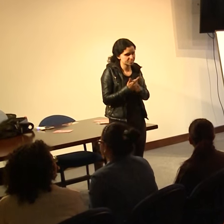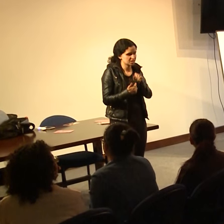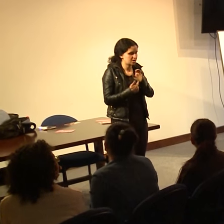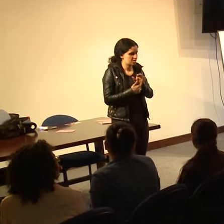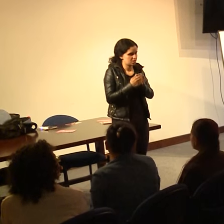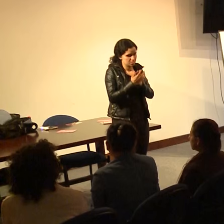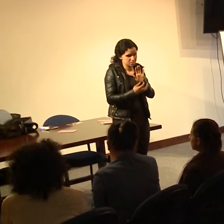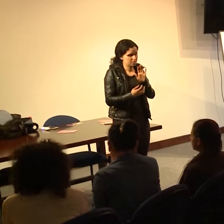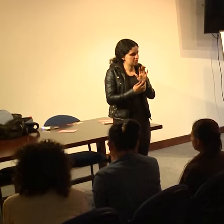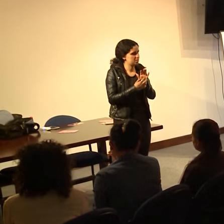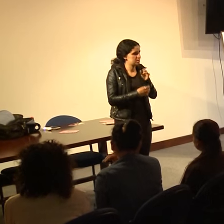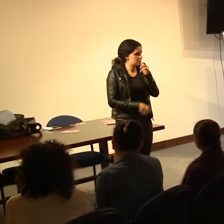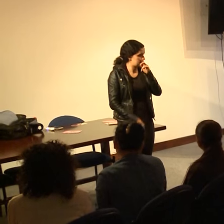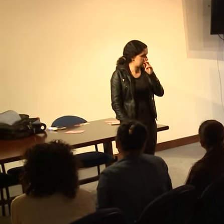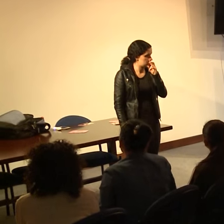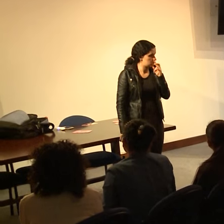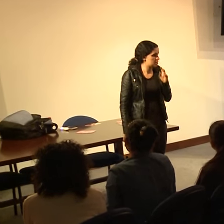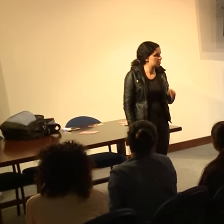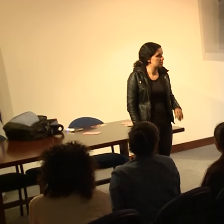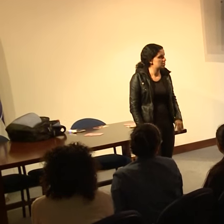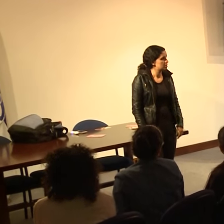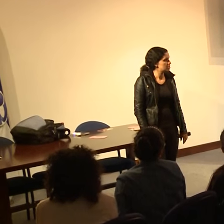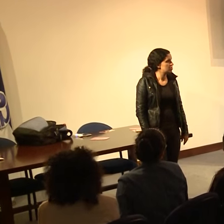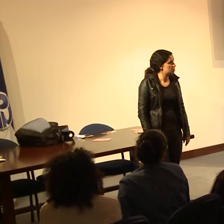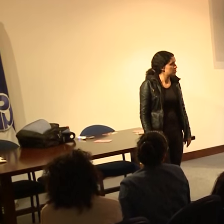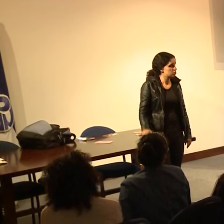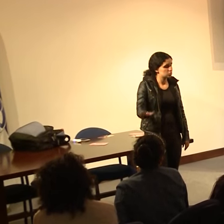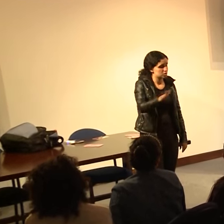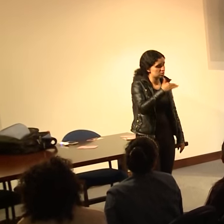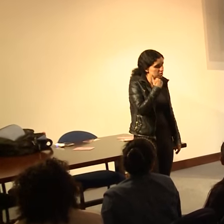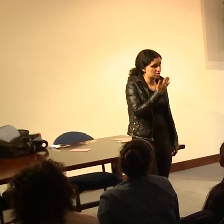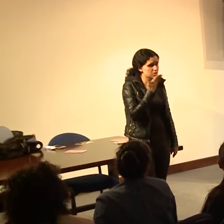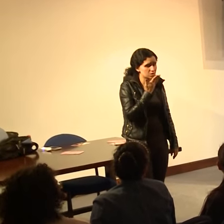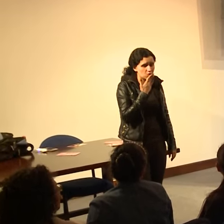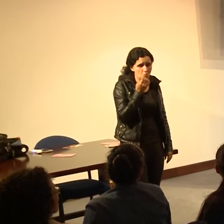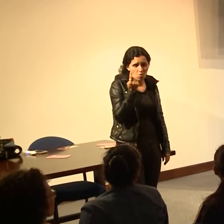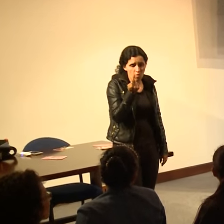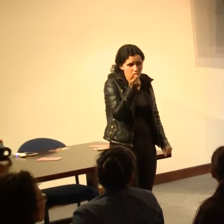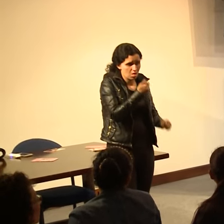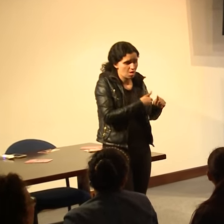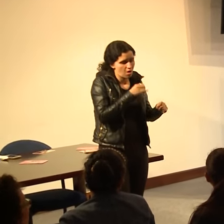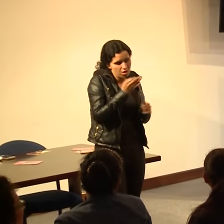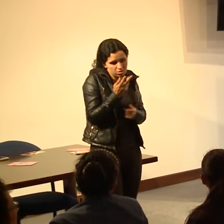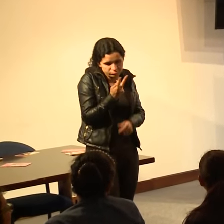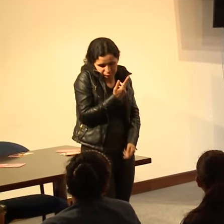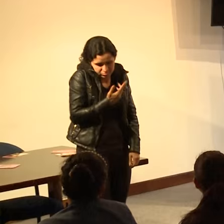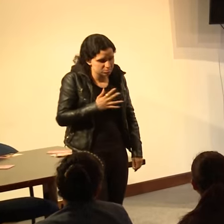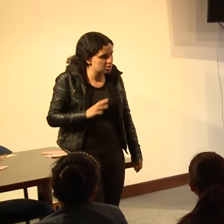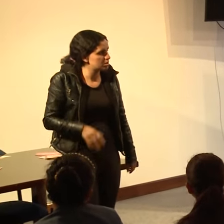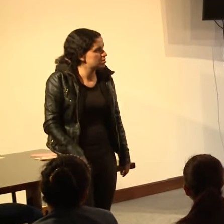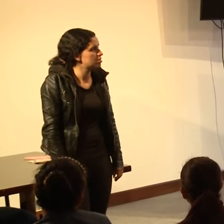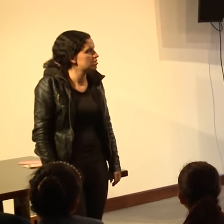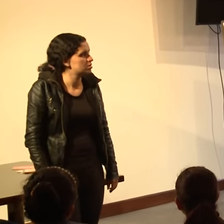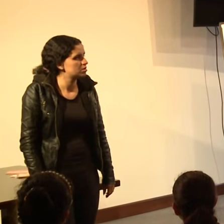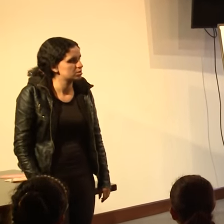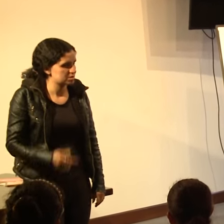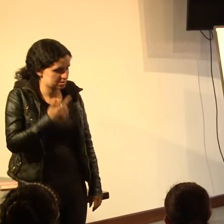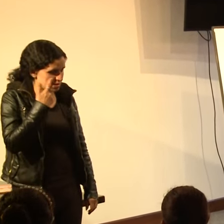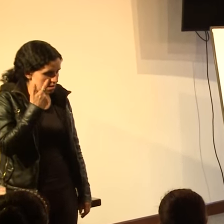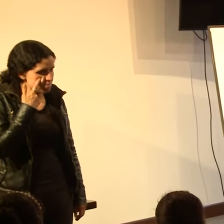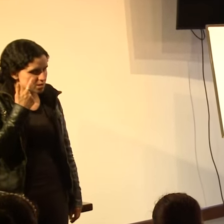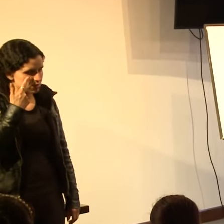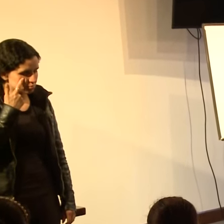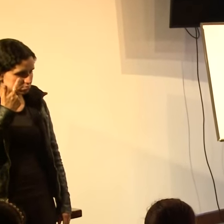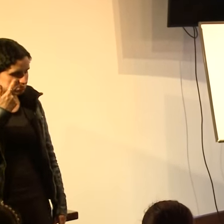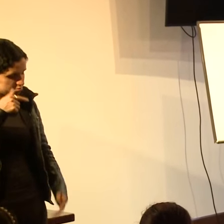postales, y yo lo que quiero que hagan, no sé si me alcance una para cada una, pero pues si no comparten, les voy a pasar para que las miren,